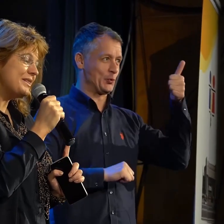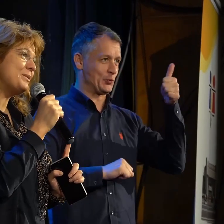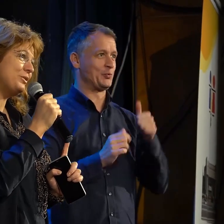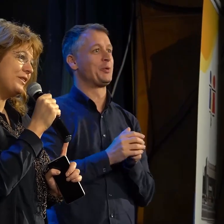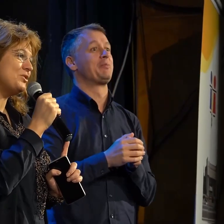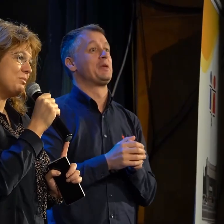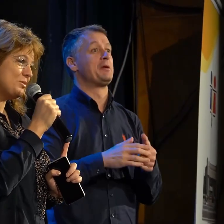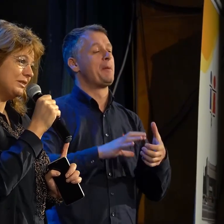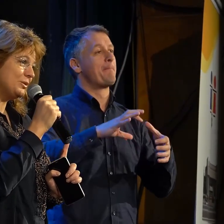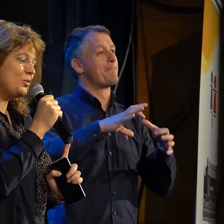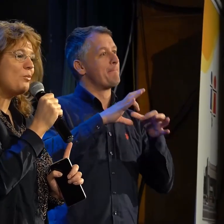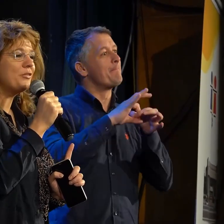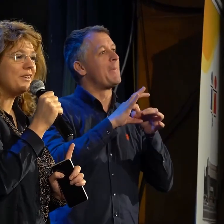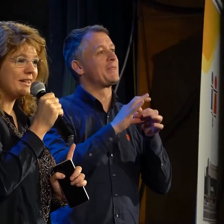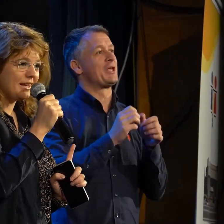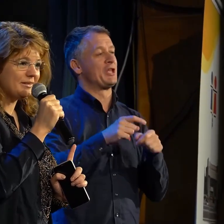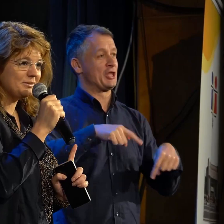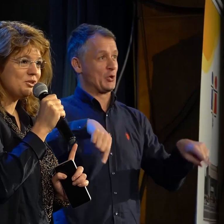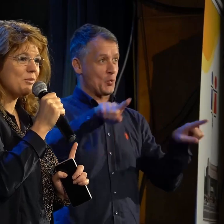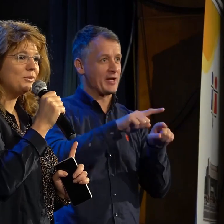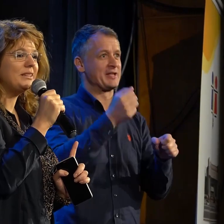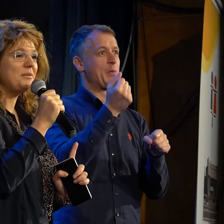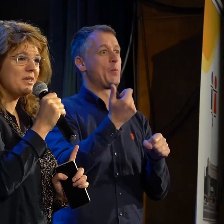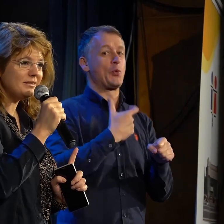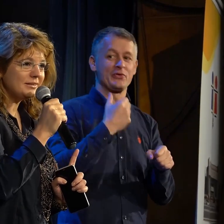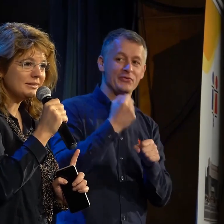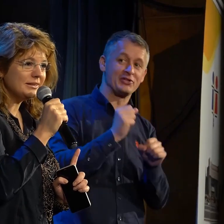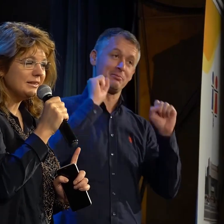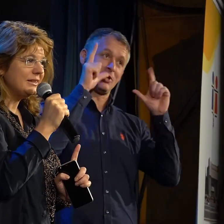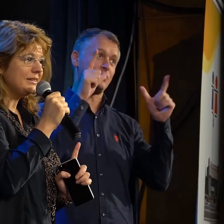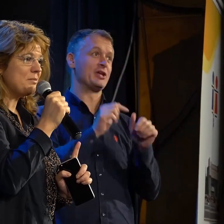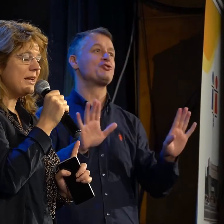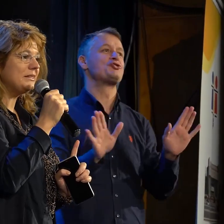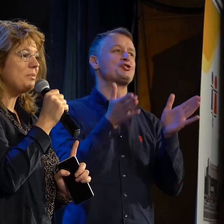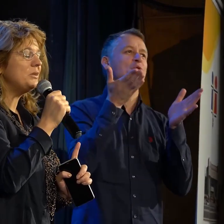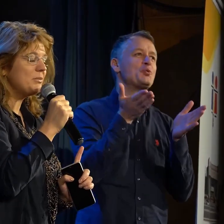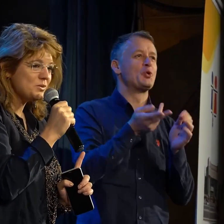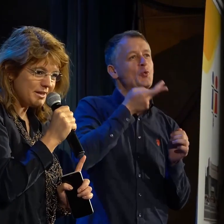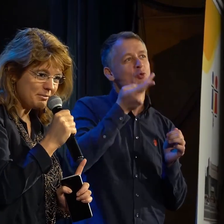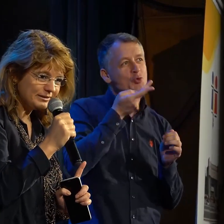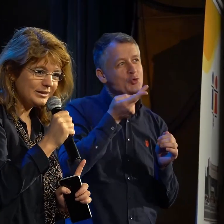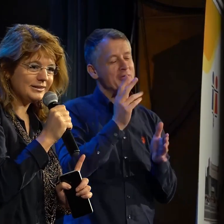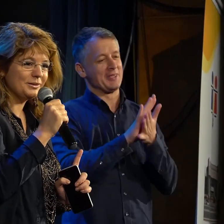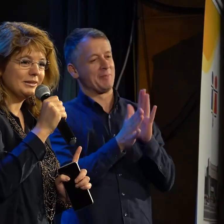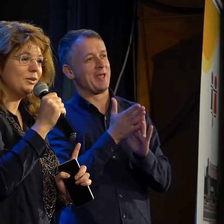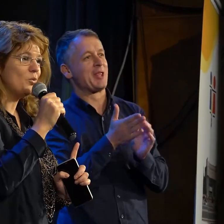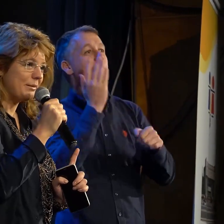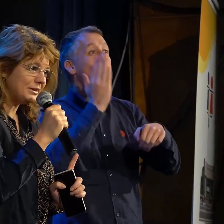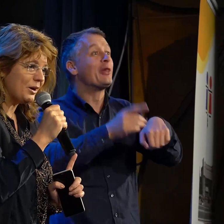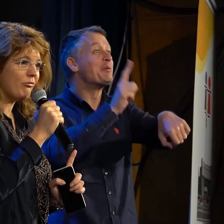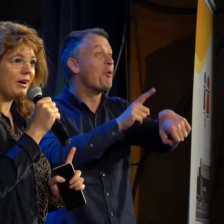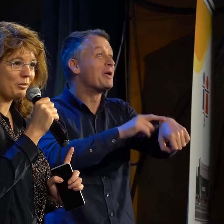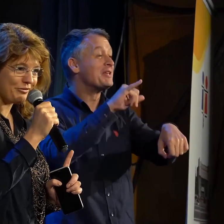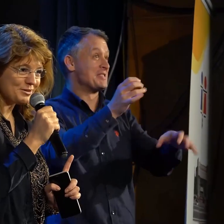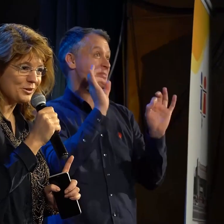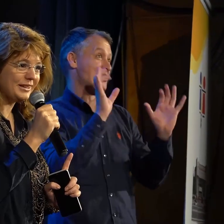parteneriatele noastre pot face minuni. Cum or fi ele? Începută timid, terminată pe ultima 100 de metri,